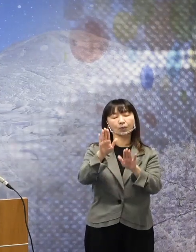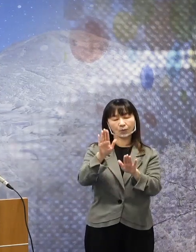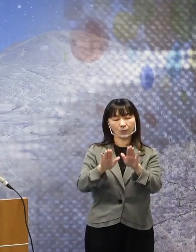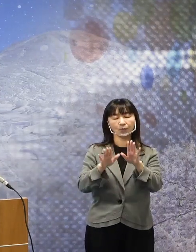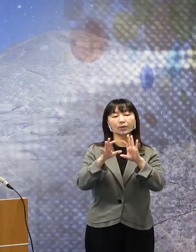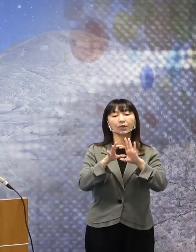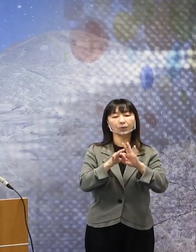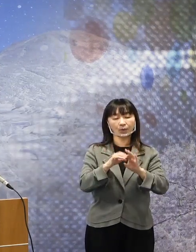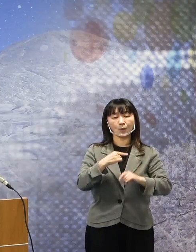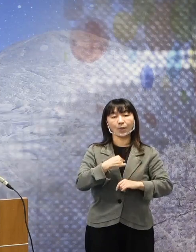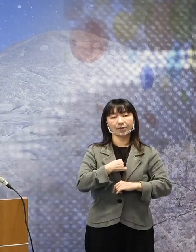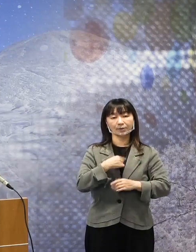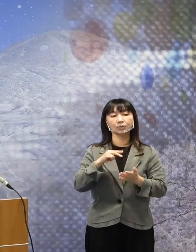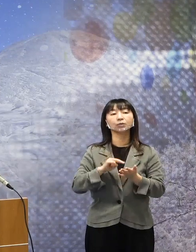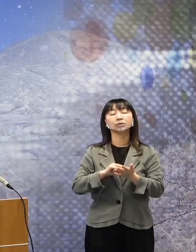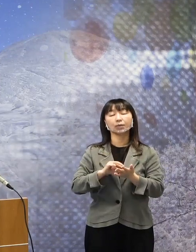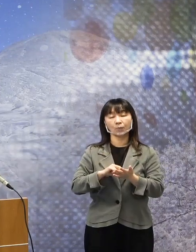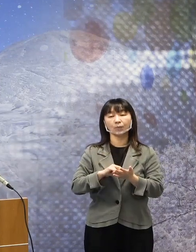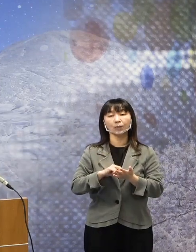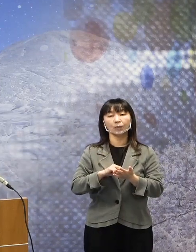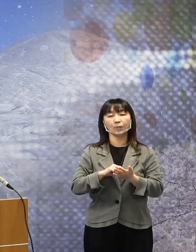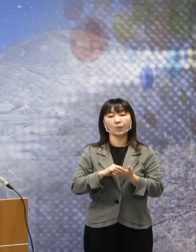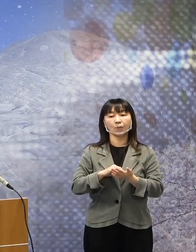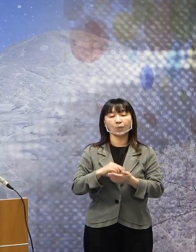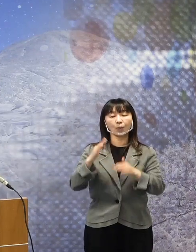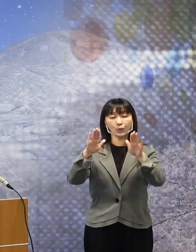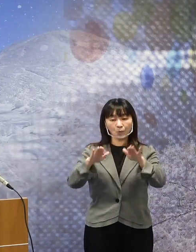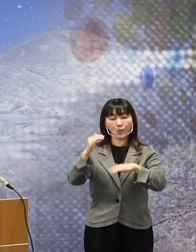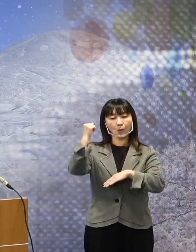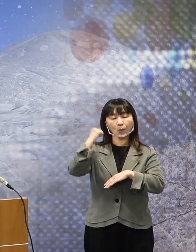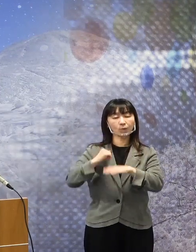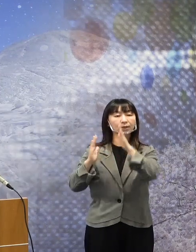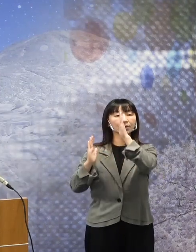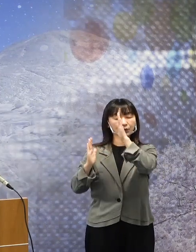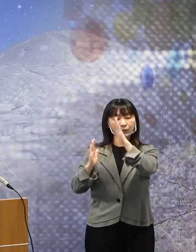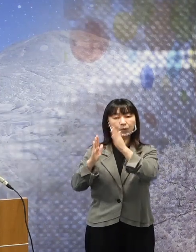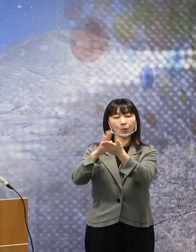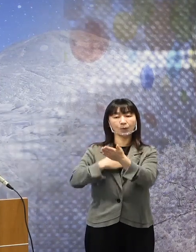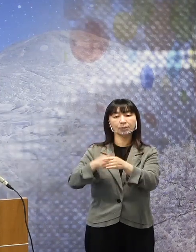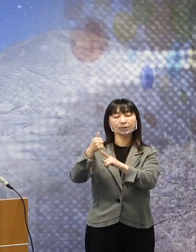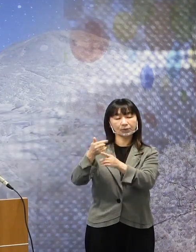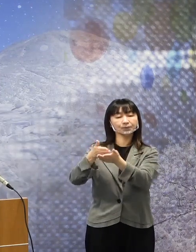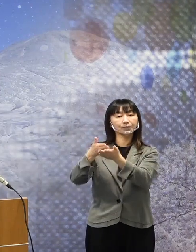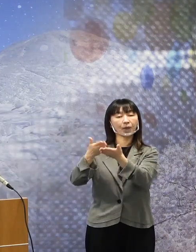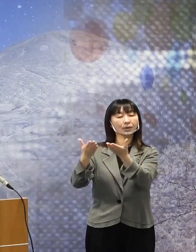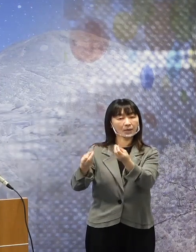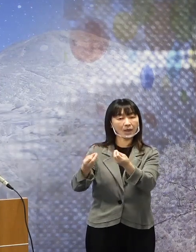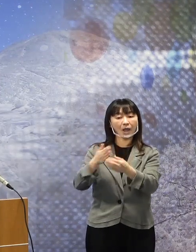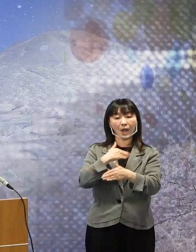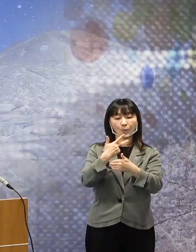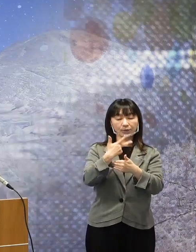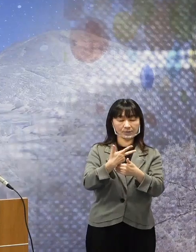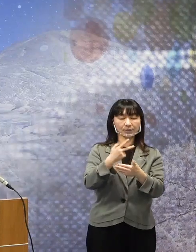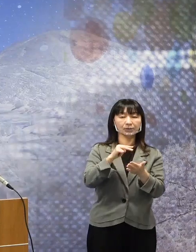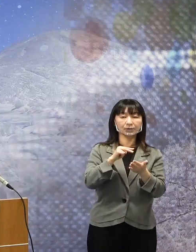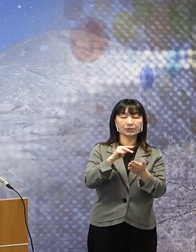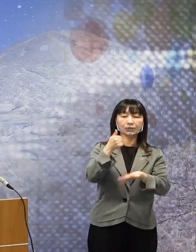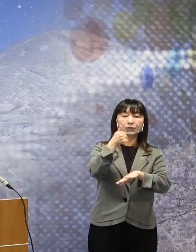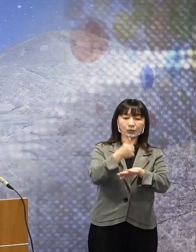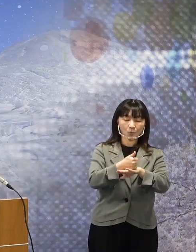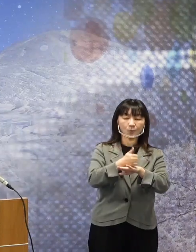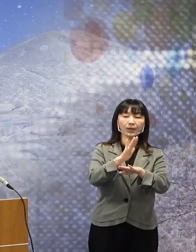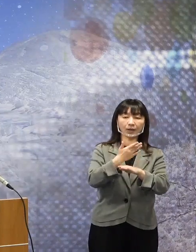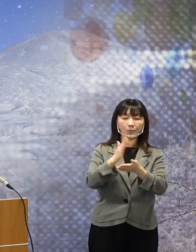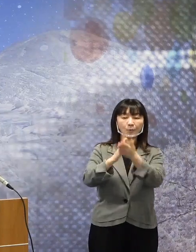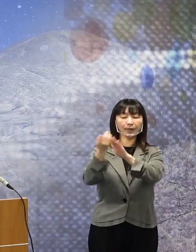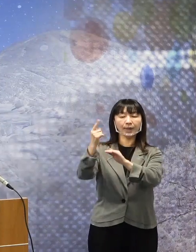ということだと思います。私自身も今日午前中県知事さんもお話しあったと聞いてますけど、青森の市長ですけども、県全体の